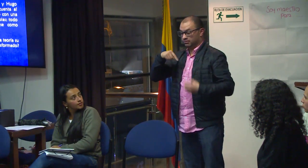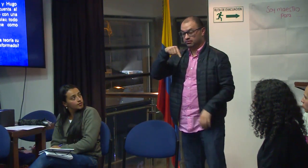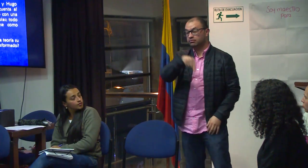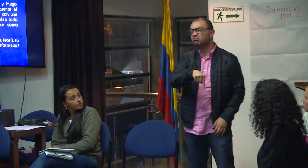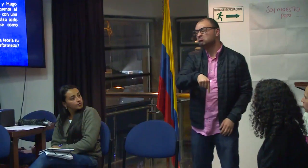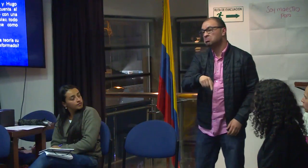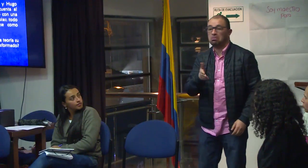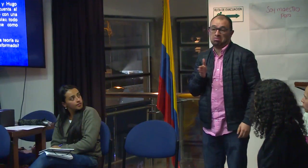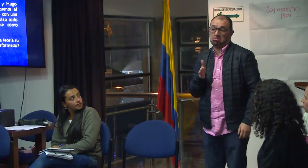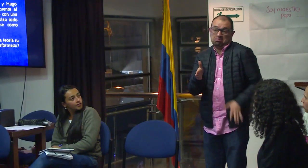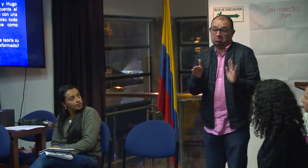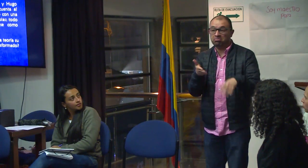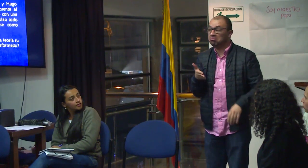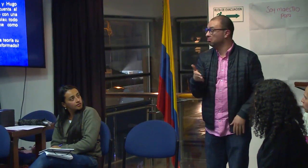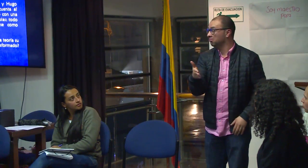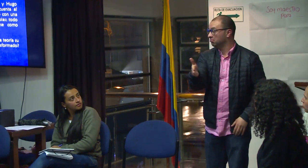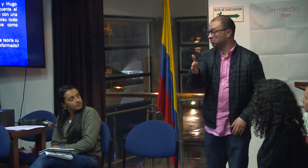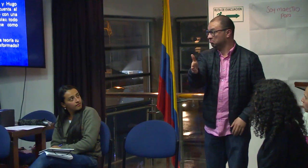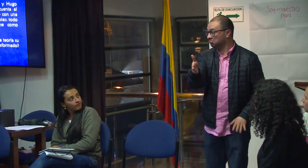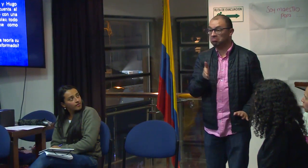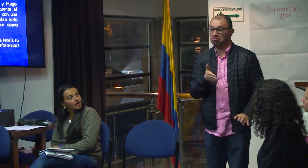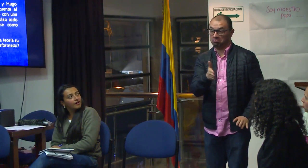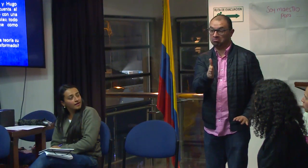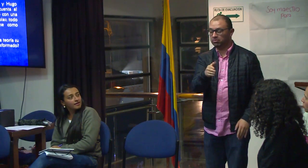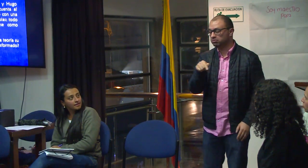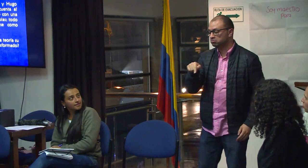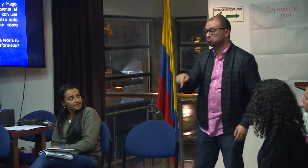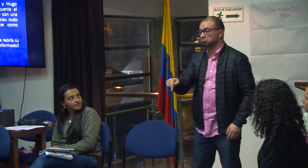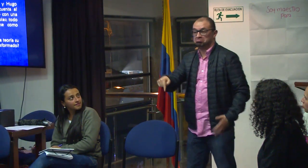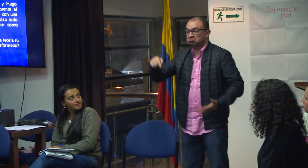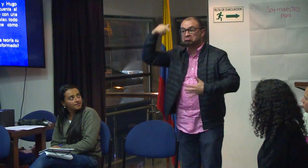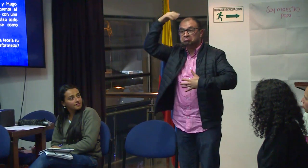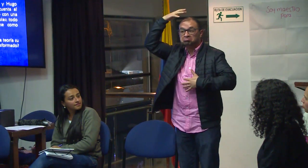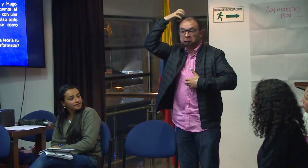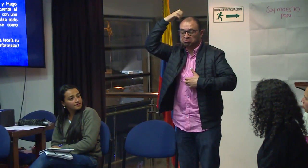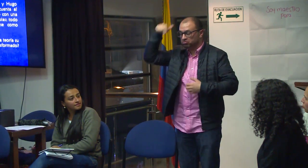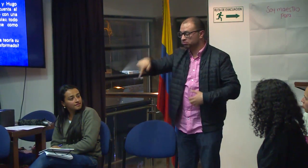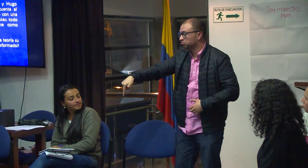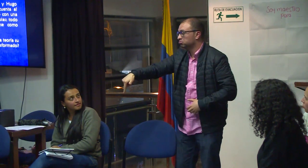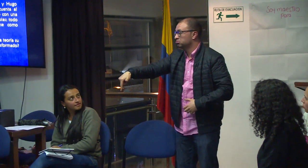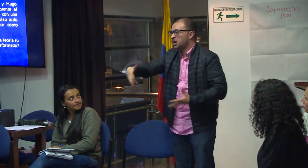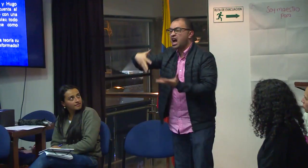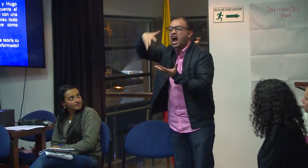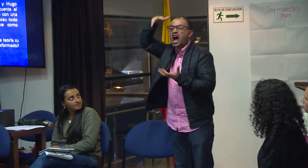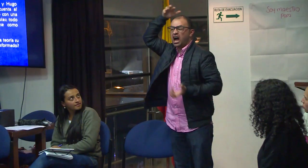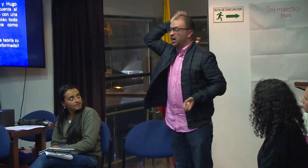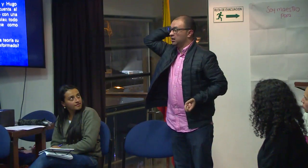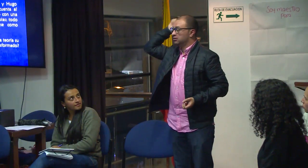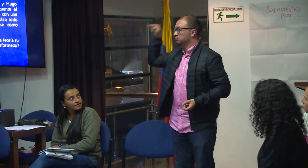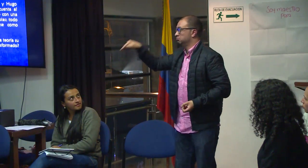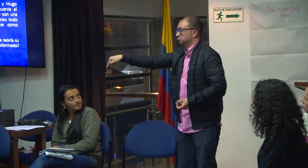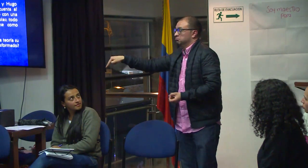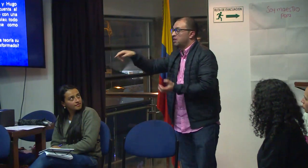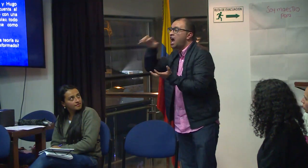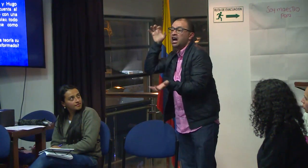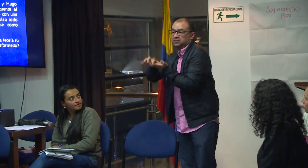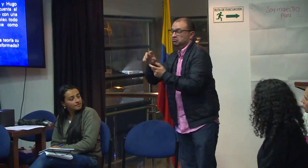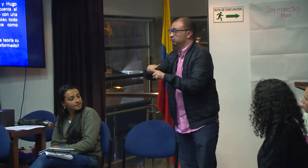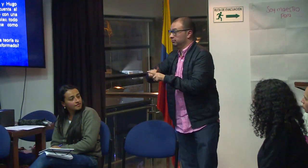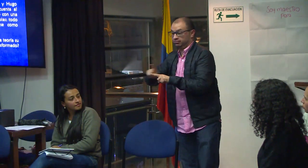No sé si han visto la imagen donde hay un árbol y abajo del árbol hay diferentes animales. Un pez, un simio,